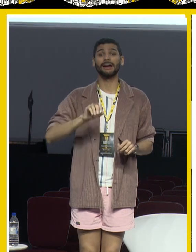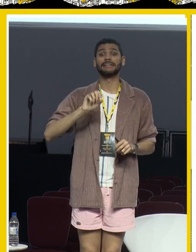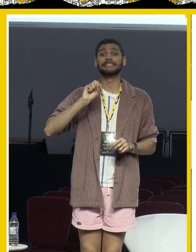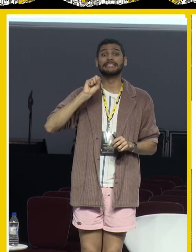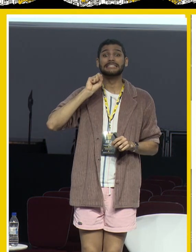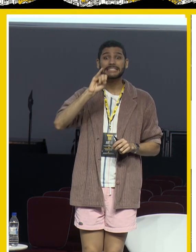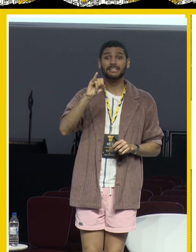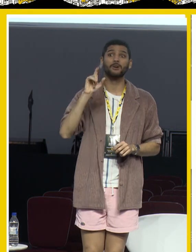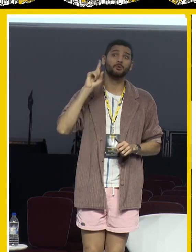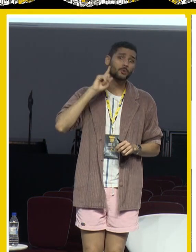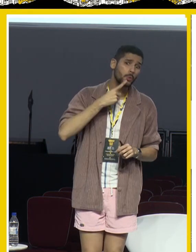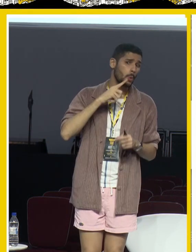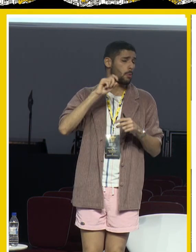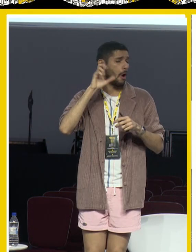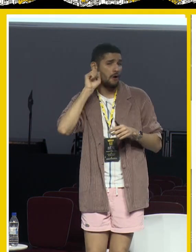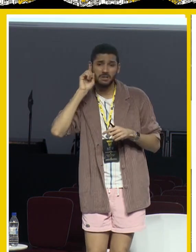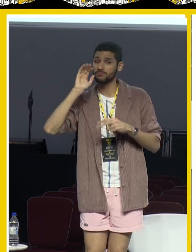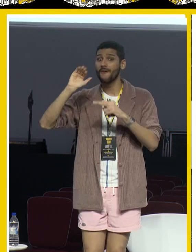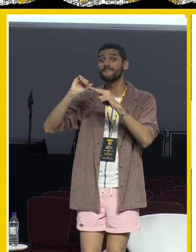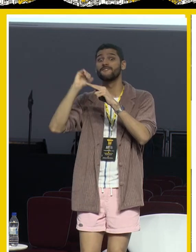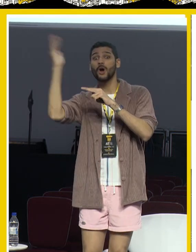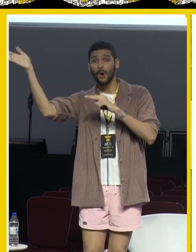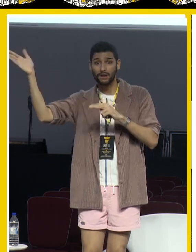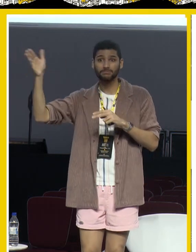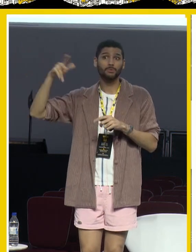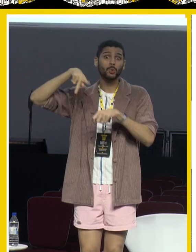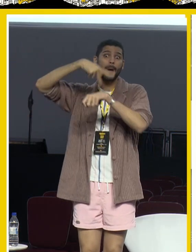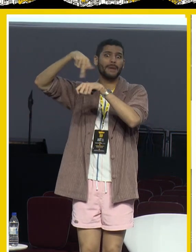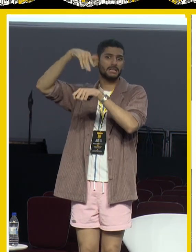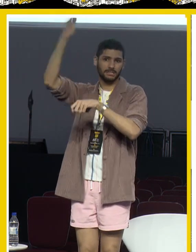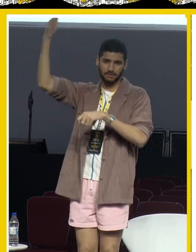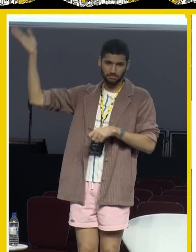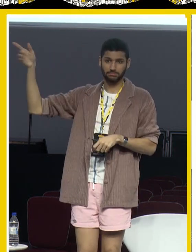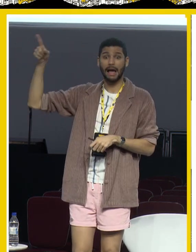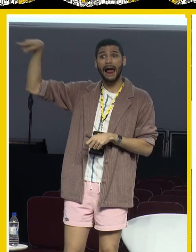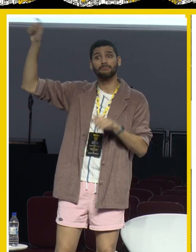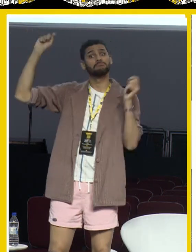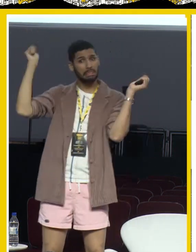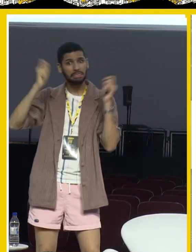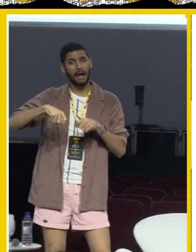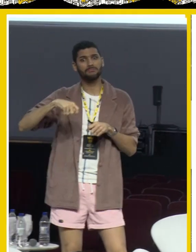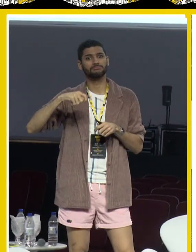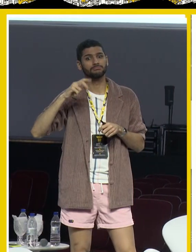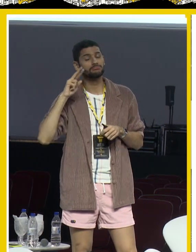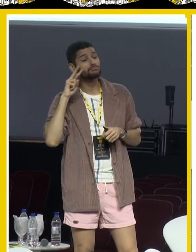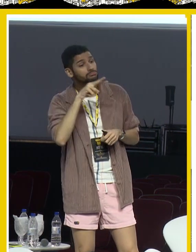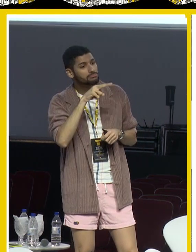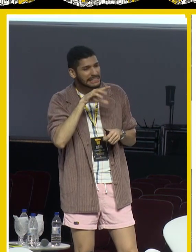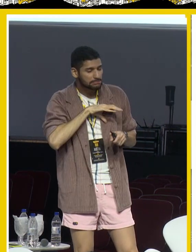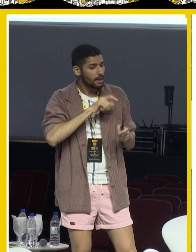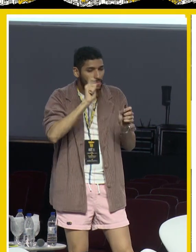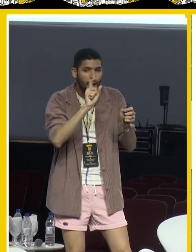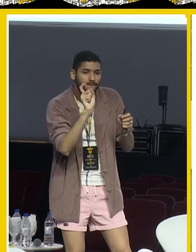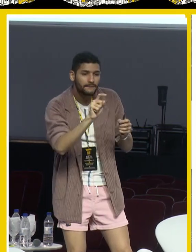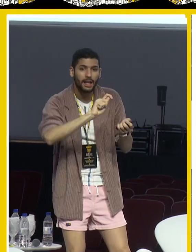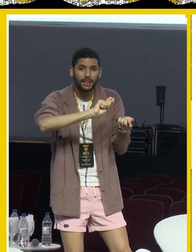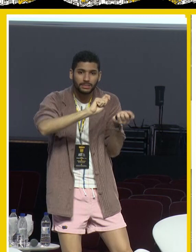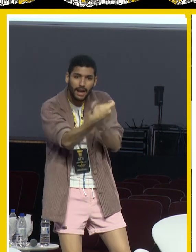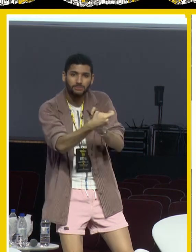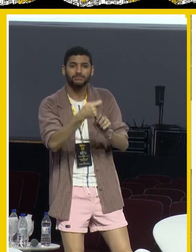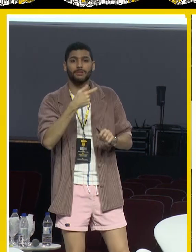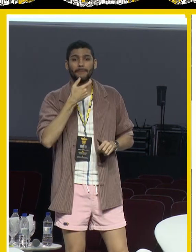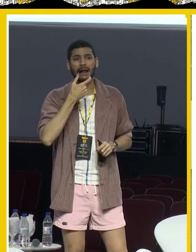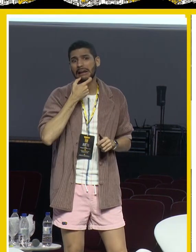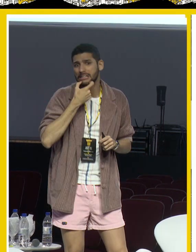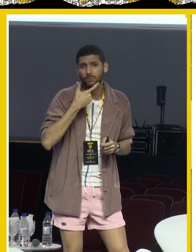eu colocava a minha legenda e aí depois é hétero esse recurso e aí os surdos disseram que